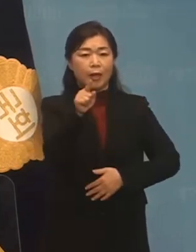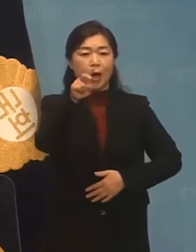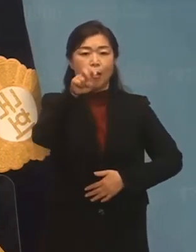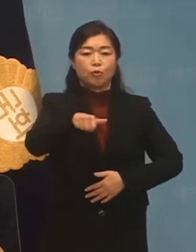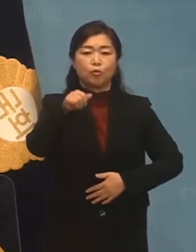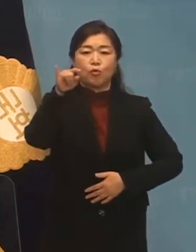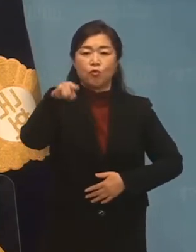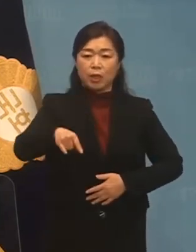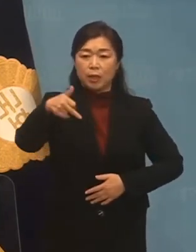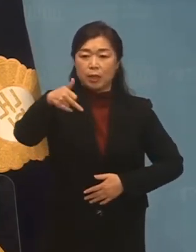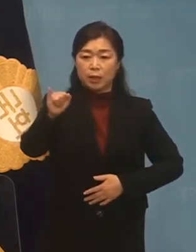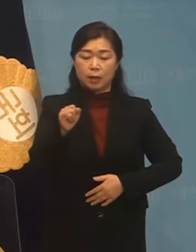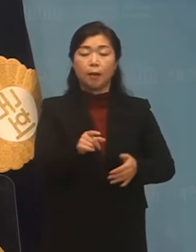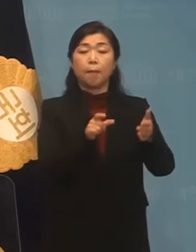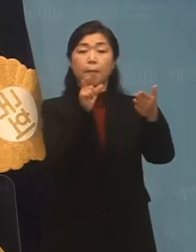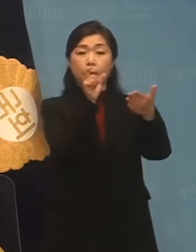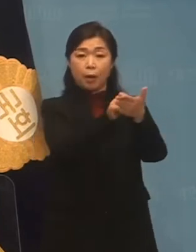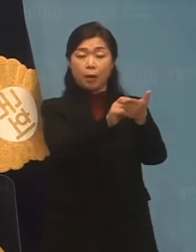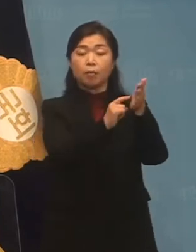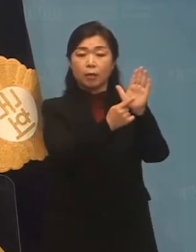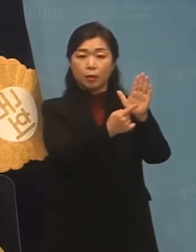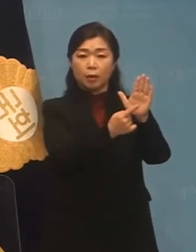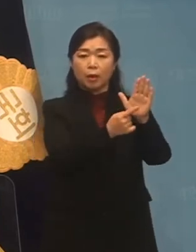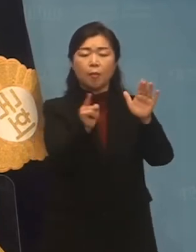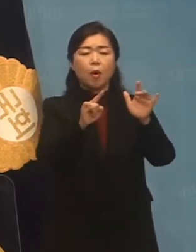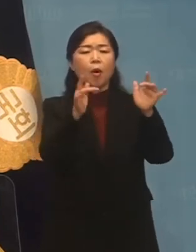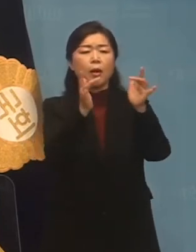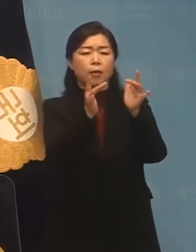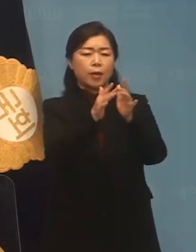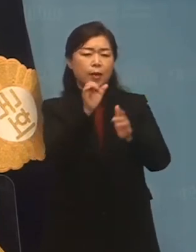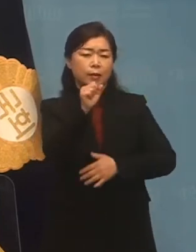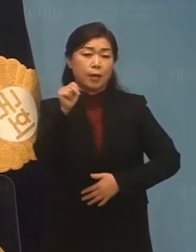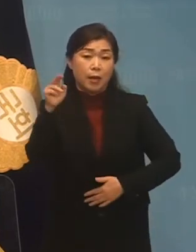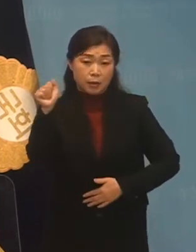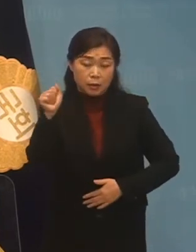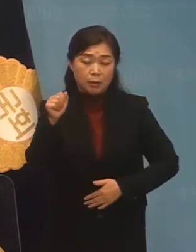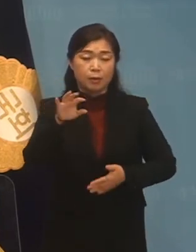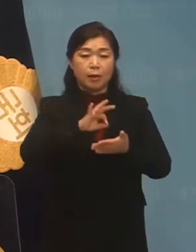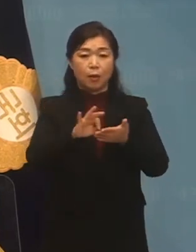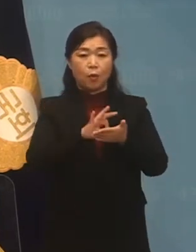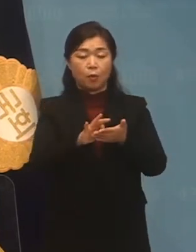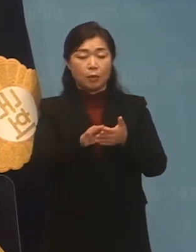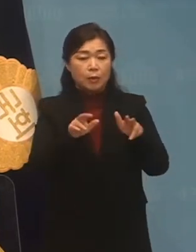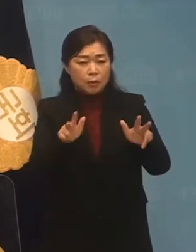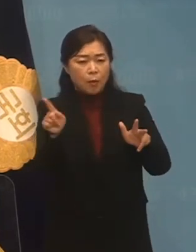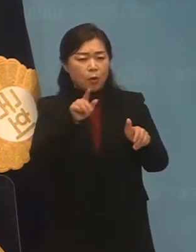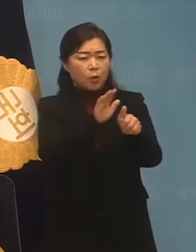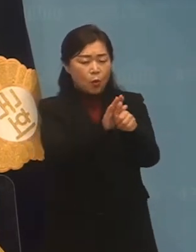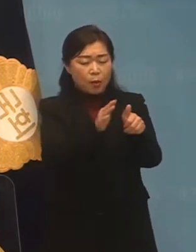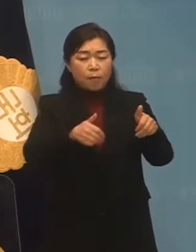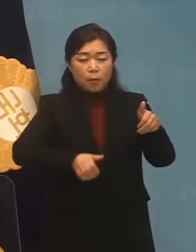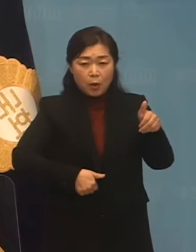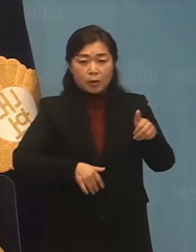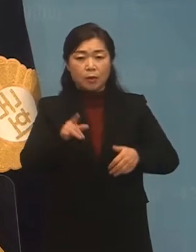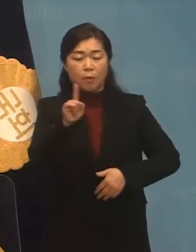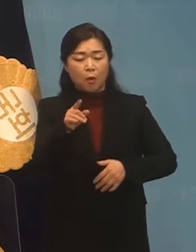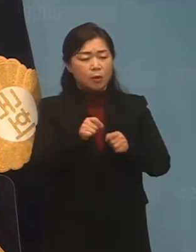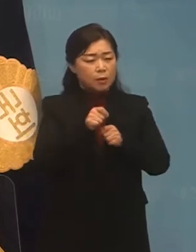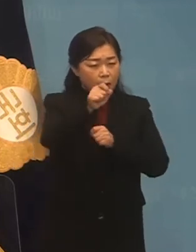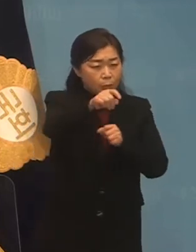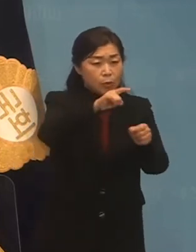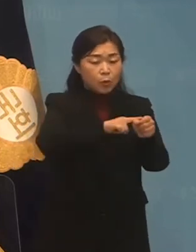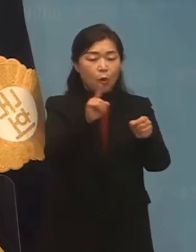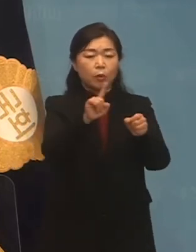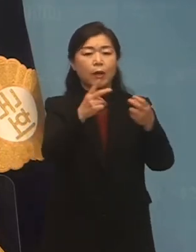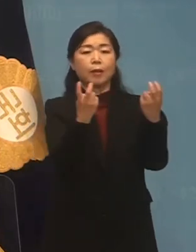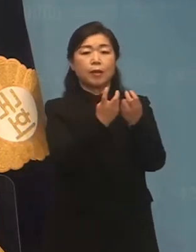갑니다. 젊은 세대가 익숙한 플랫폼을 활용하여 당장 어떤 도움이 필요한지, 장기적으로